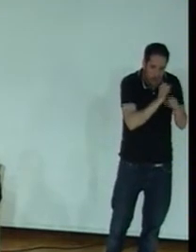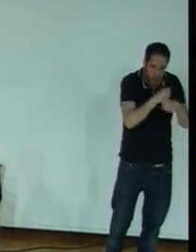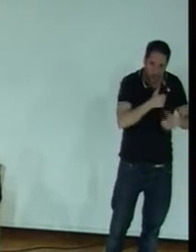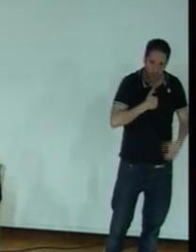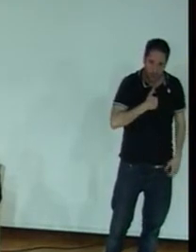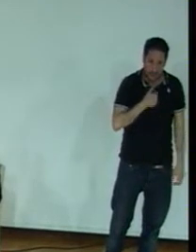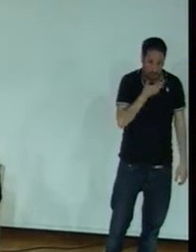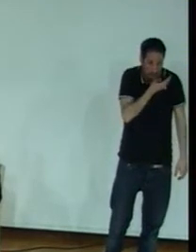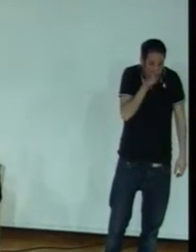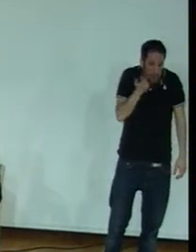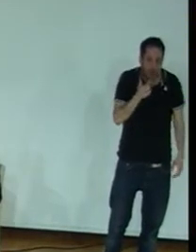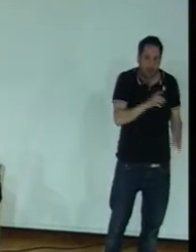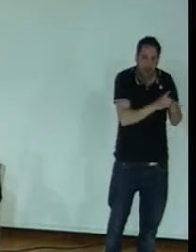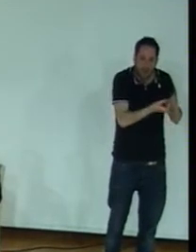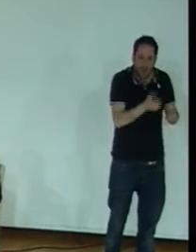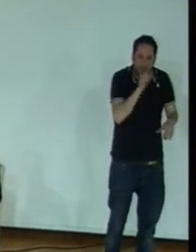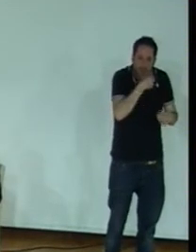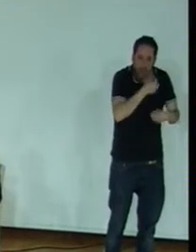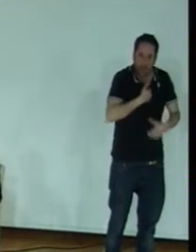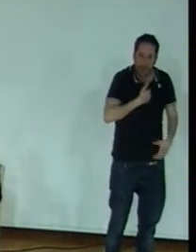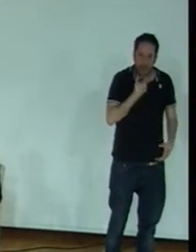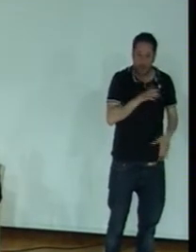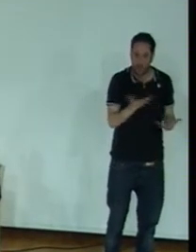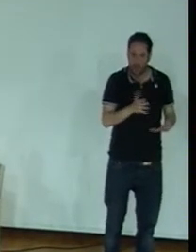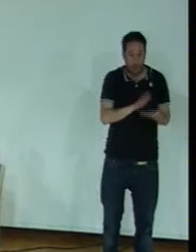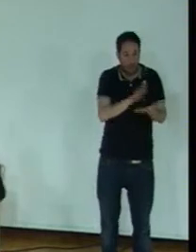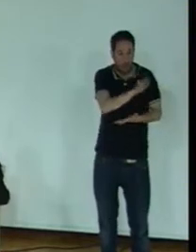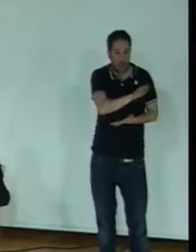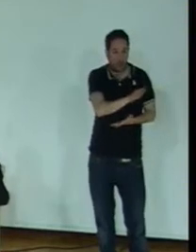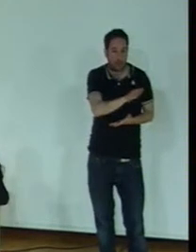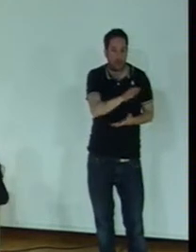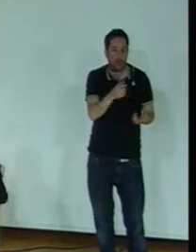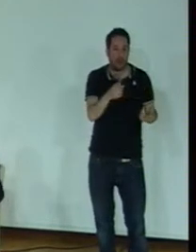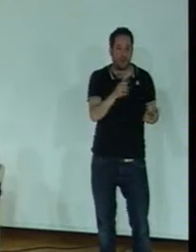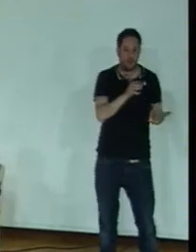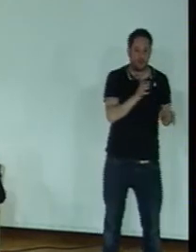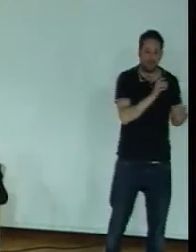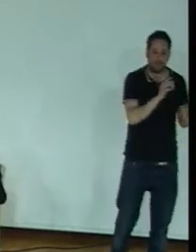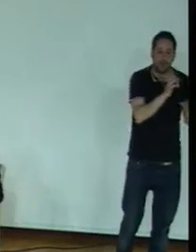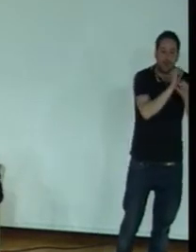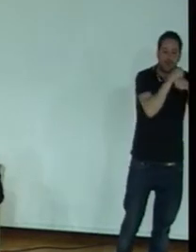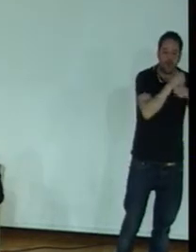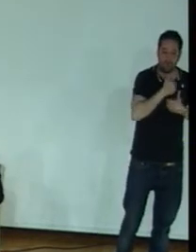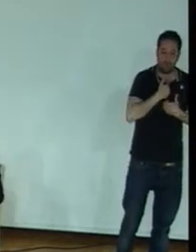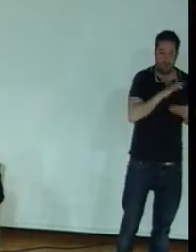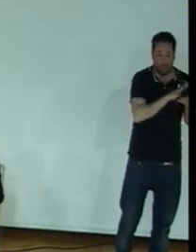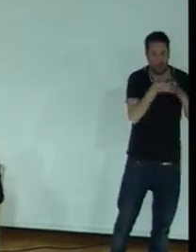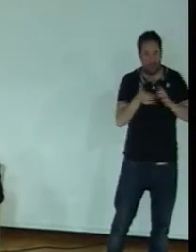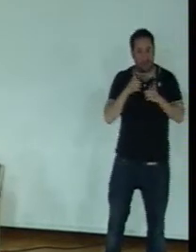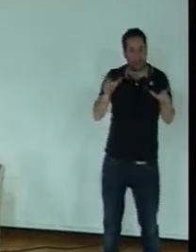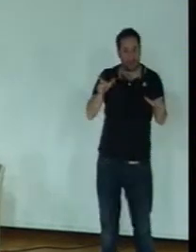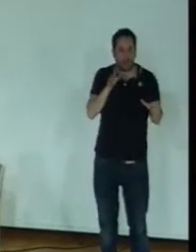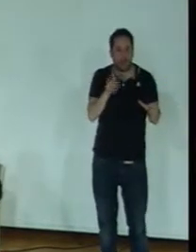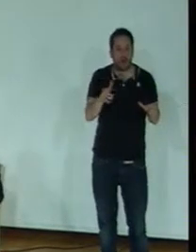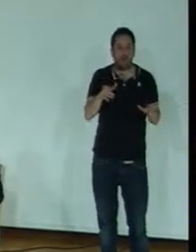difficilement. Anonymiser, ça veut dire garantir qu'on ne va pas pouvoir faire l'opération inverse. Ce n'est pas juste enlever les données nominatives. Ça, c'est